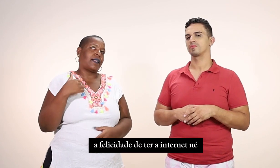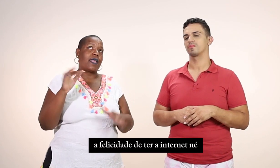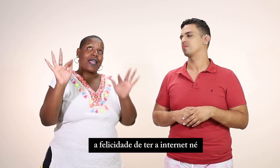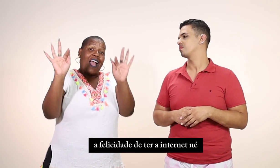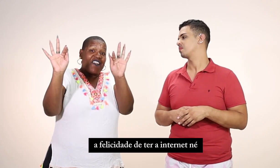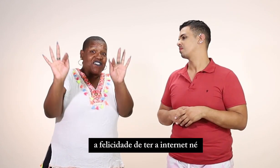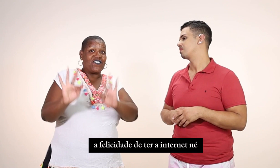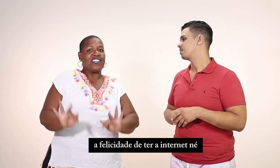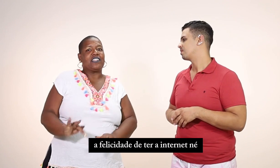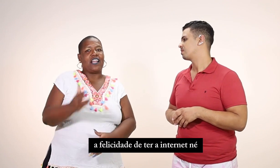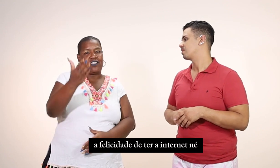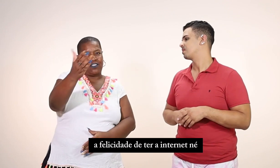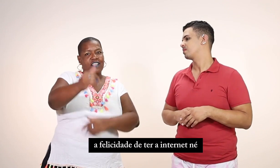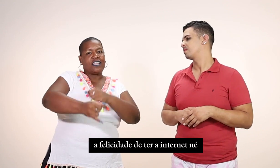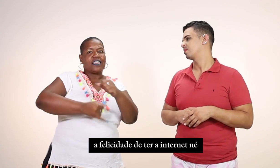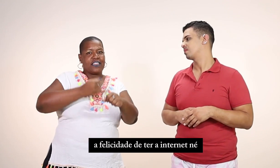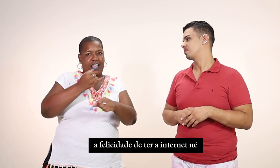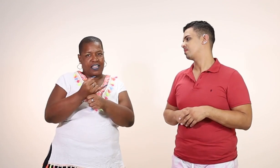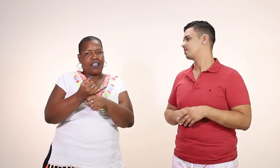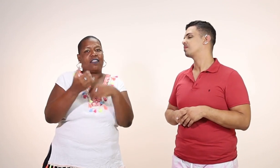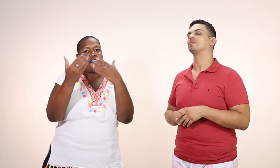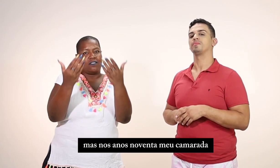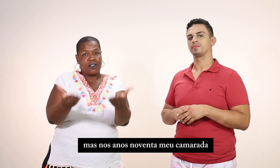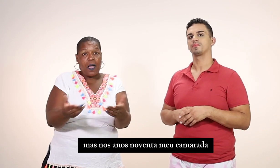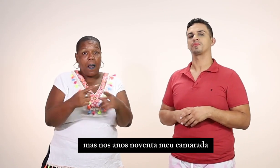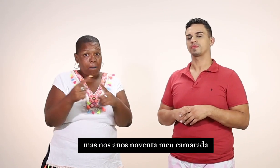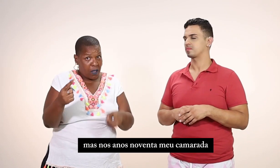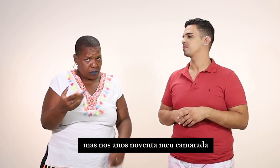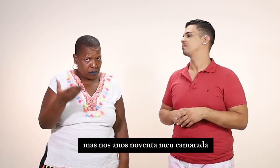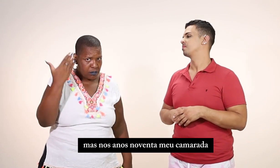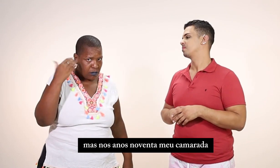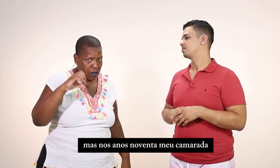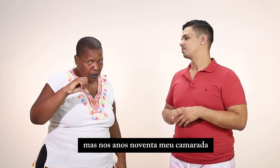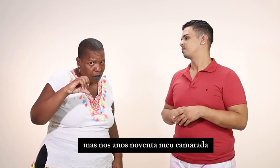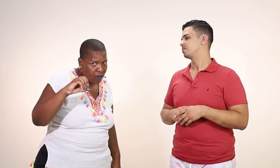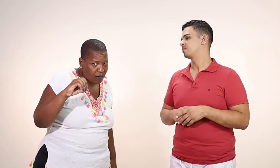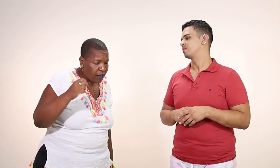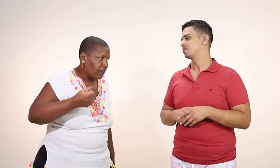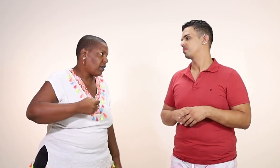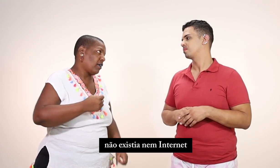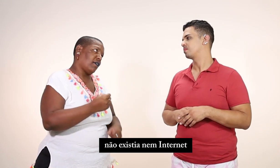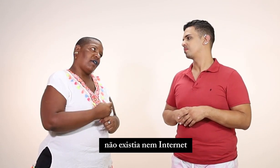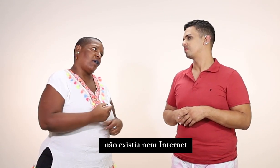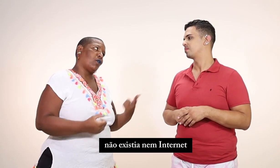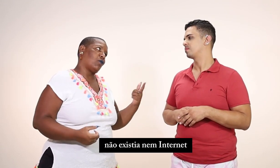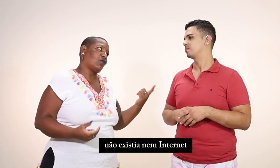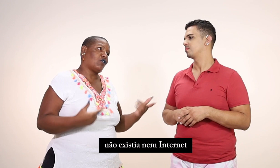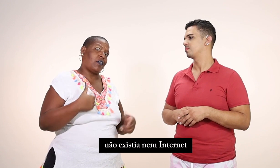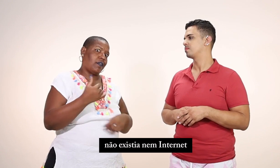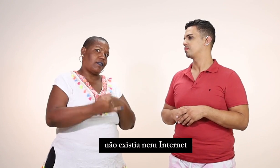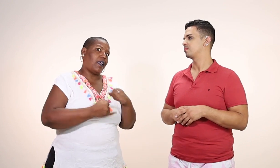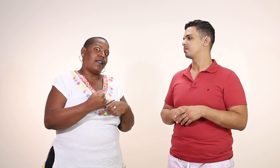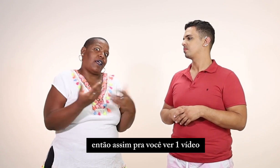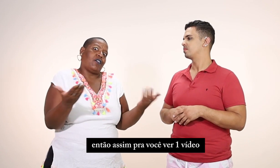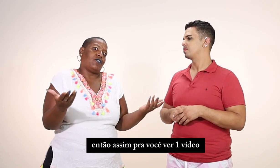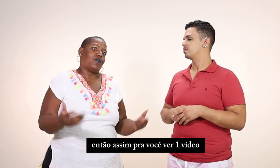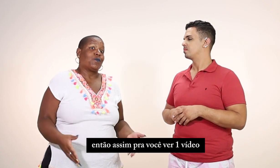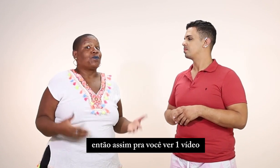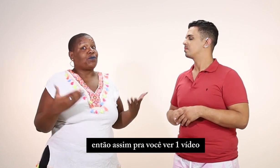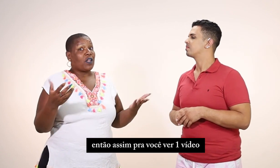felicidade de ter a internet. Né? Mas nos anos 90, meu camarada, não existia nem internet. Então assim, para você ver